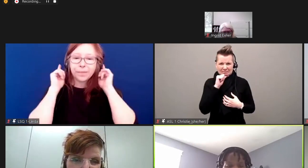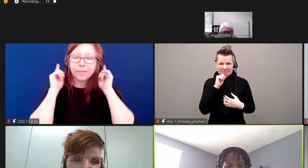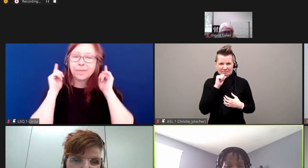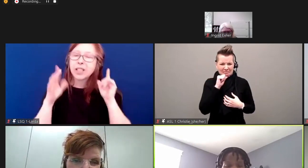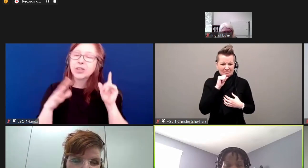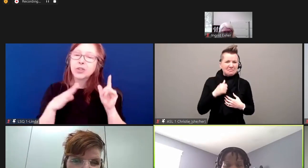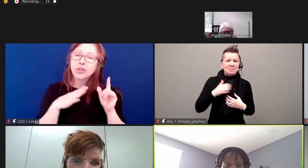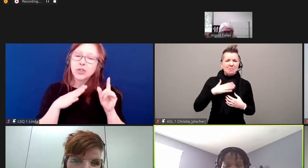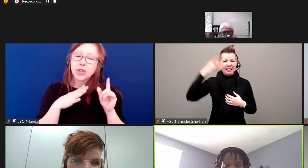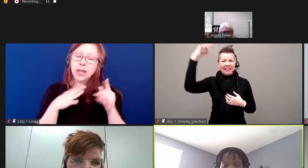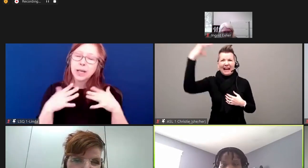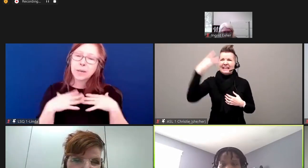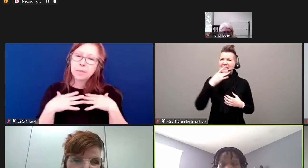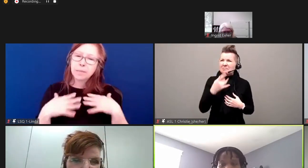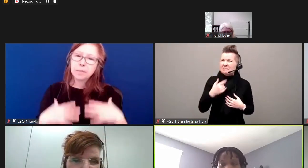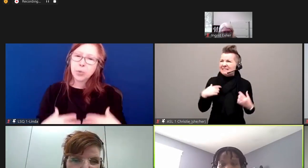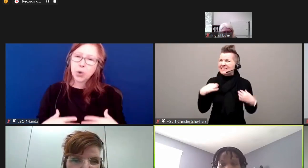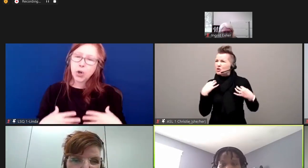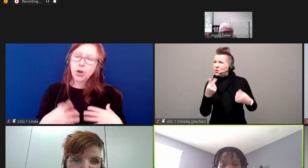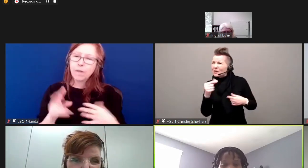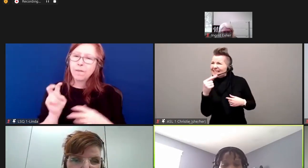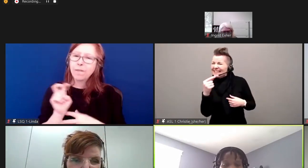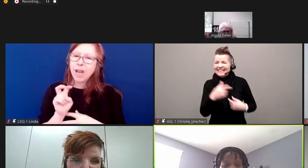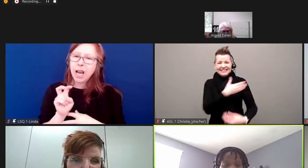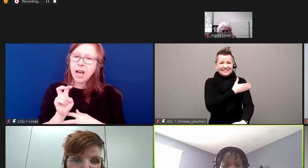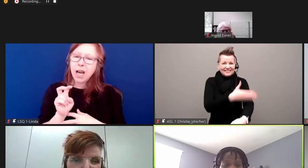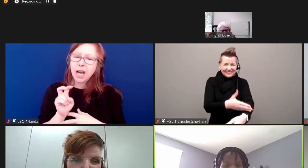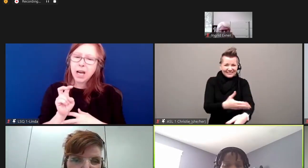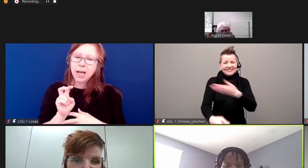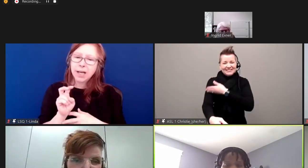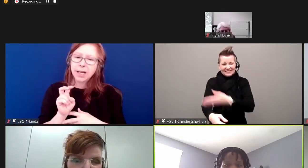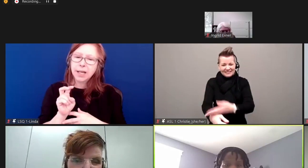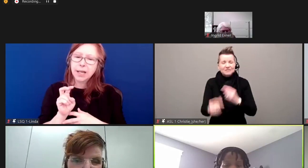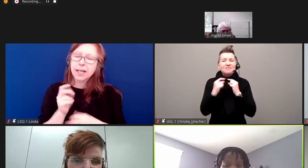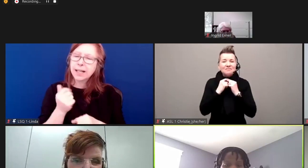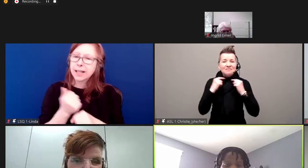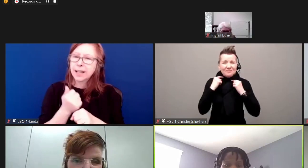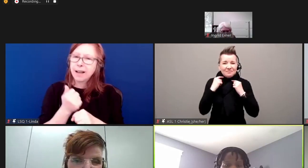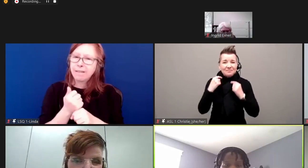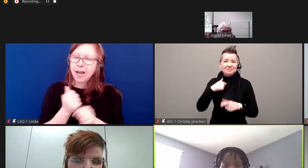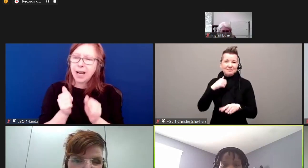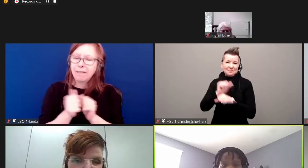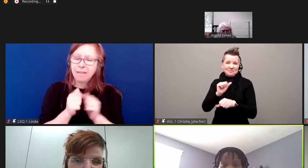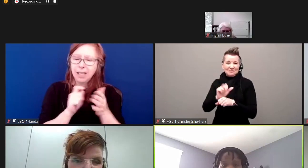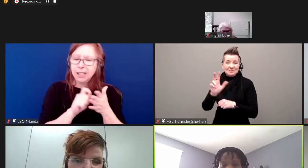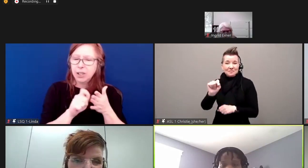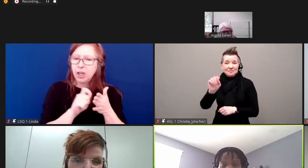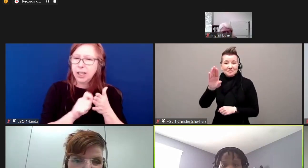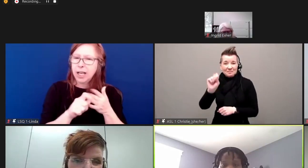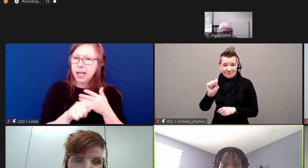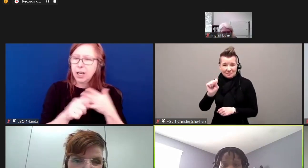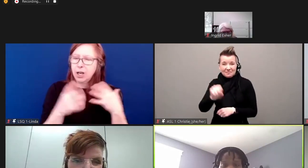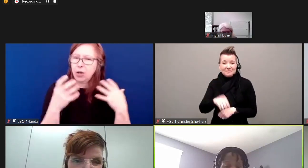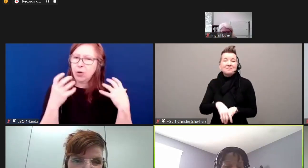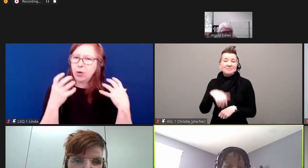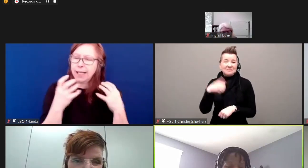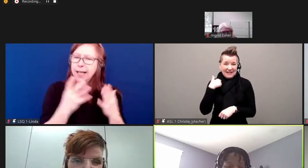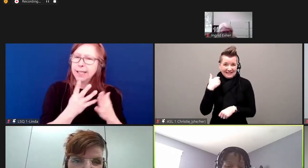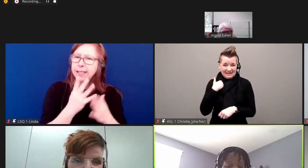de pull vert. Et je travaille avec le secrétariat du Conseil du Trésor du Canada.